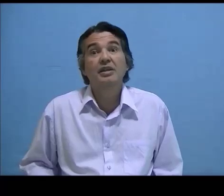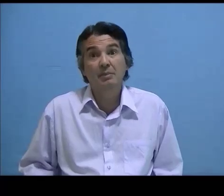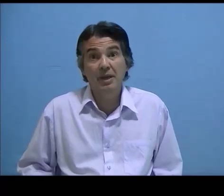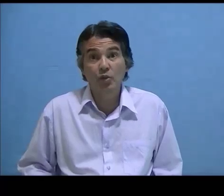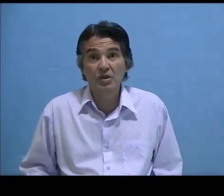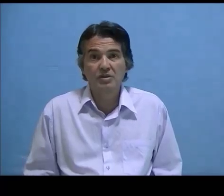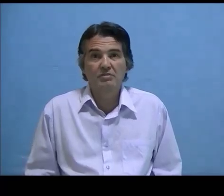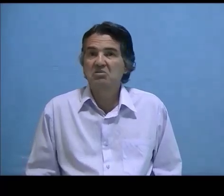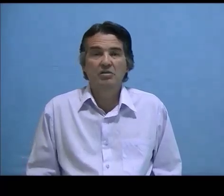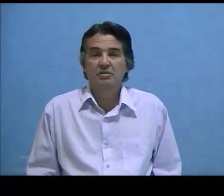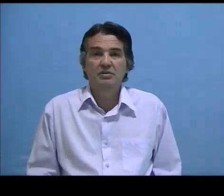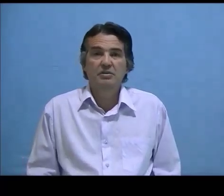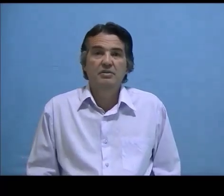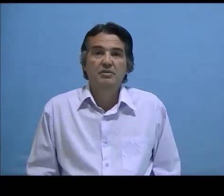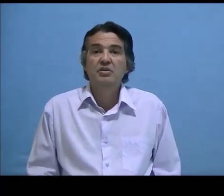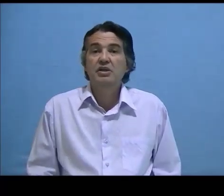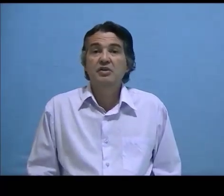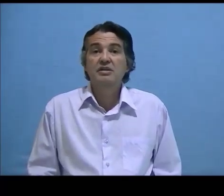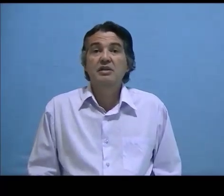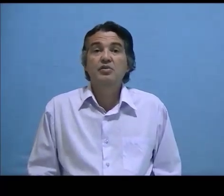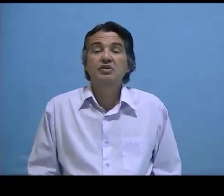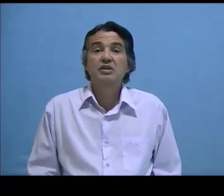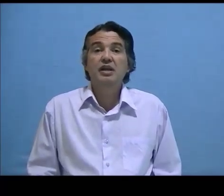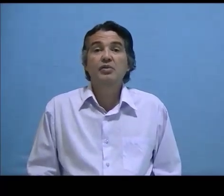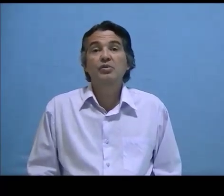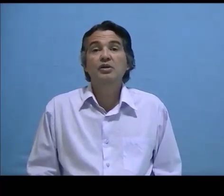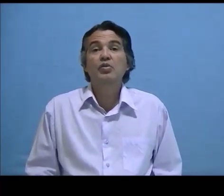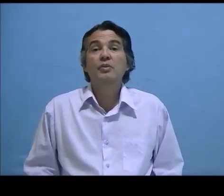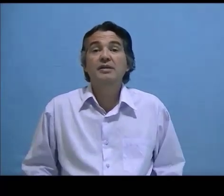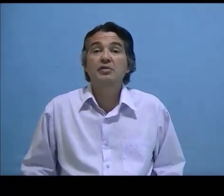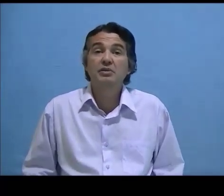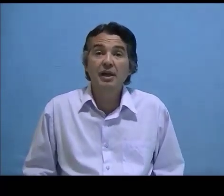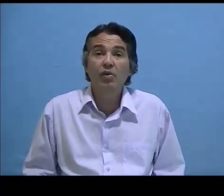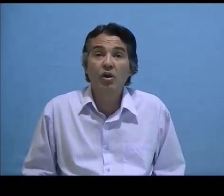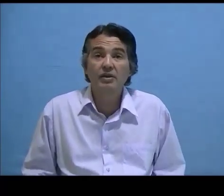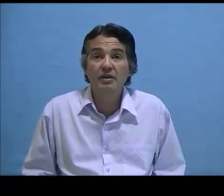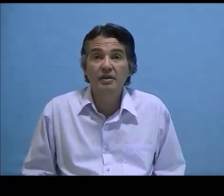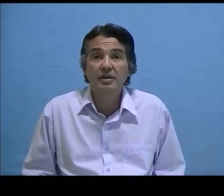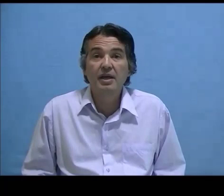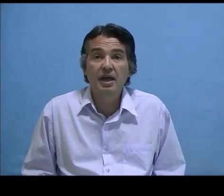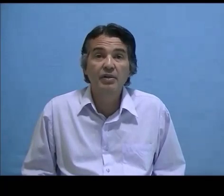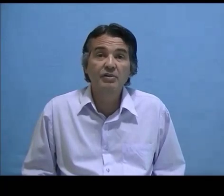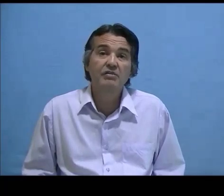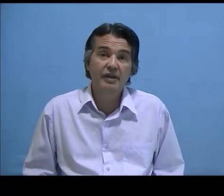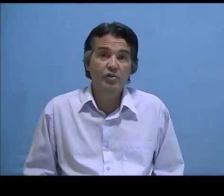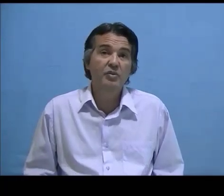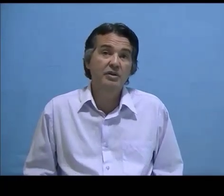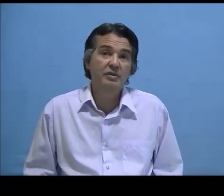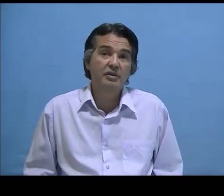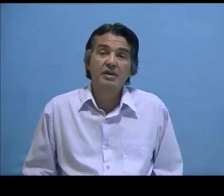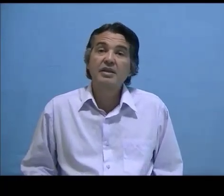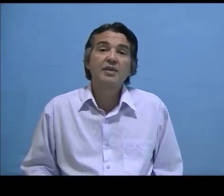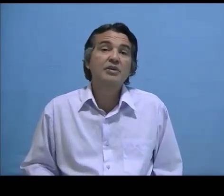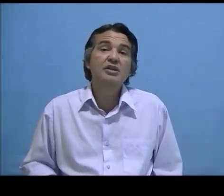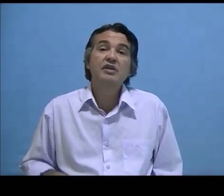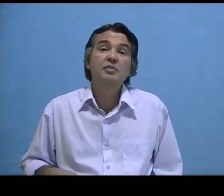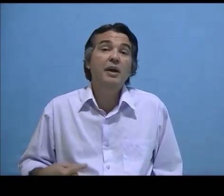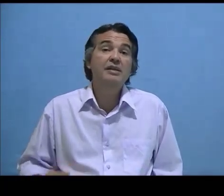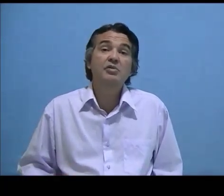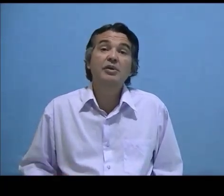da meia-noite. Não. Muitas vezes eles consideram que o dia começa quando ele acorda e acaba quando ele vai dormir. E daí muitas vezes passam a